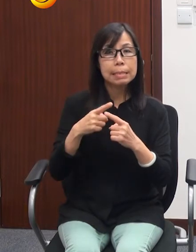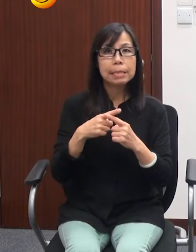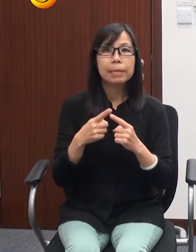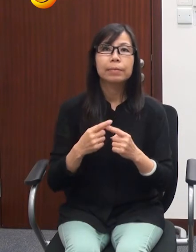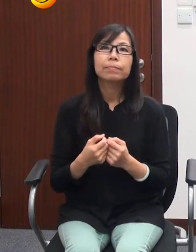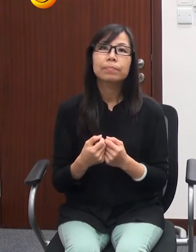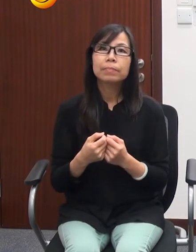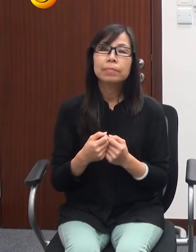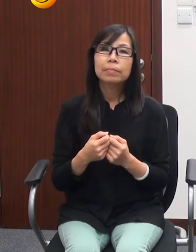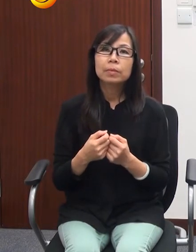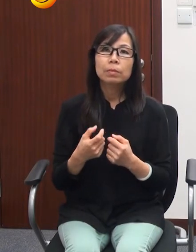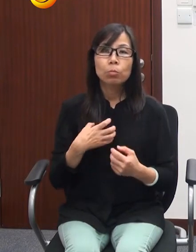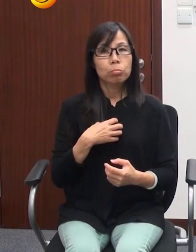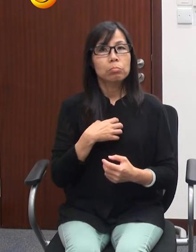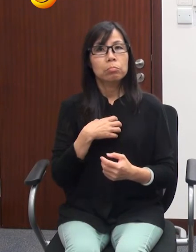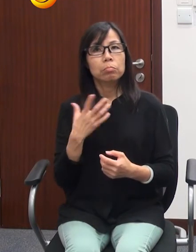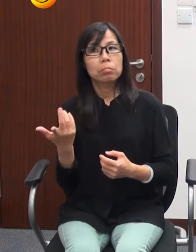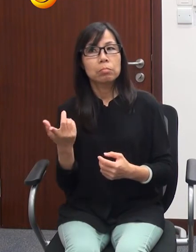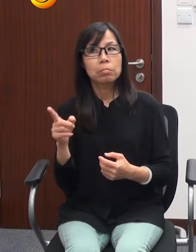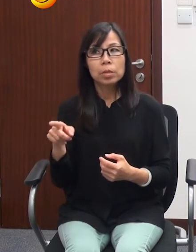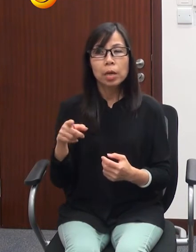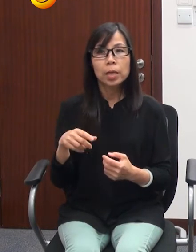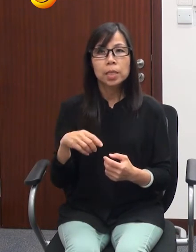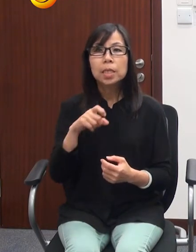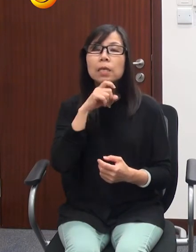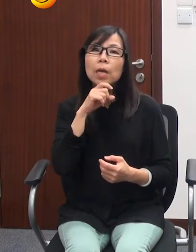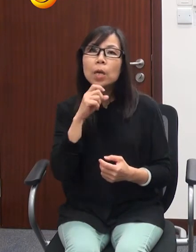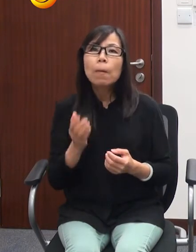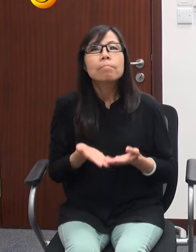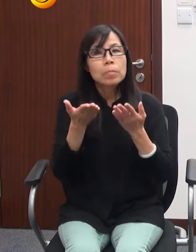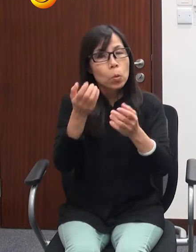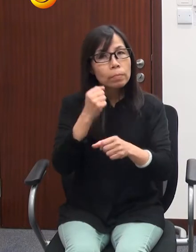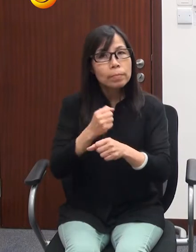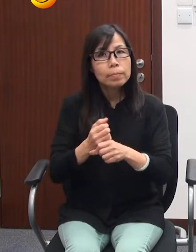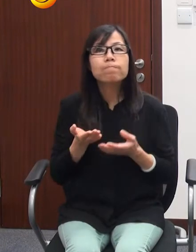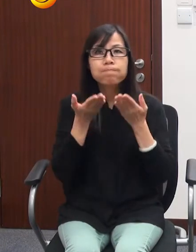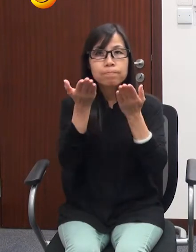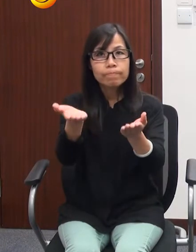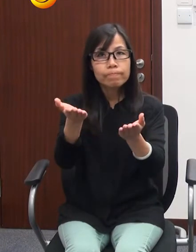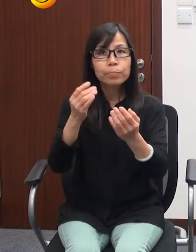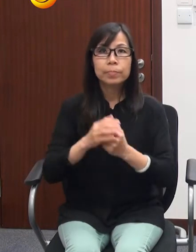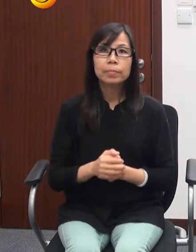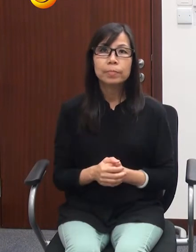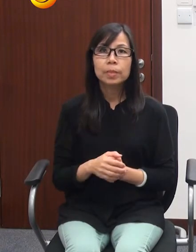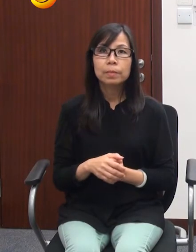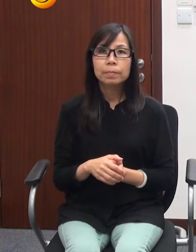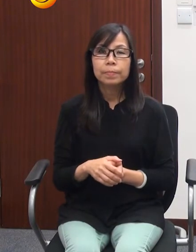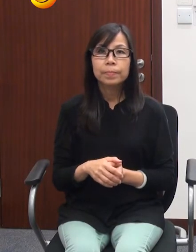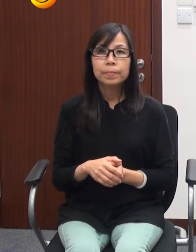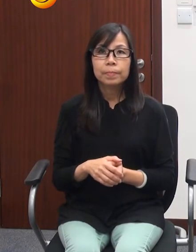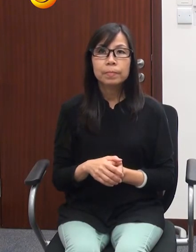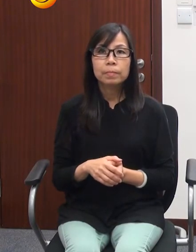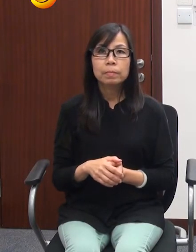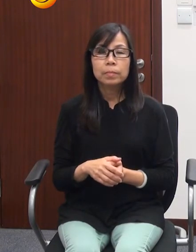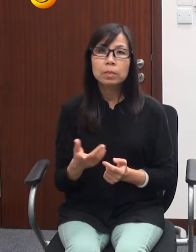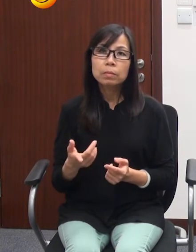啦、bureaucrat 啦，咁即係佢覺得即係啲人都有貢獻嘅咁樣，咁所以佢就提醒大家咧，佢有貢獻嘅咁樣，咁